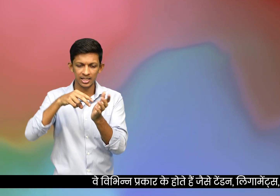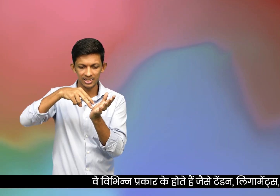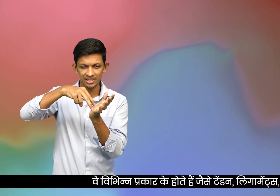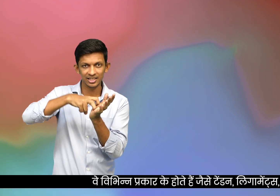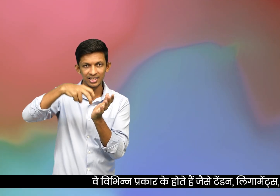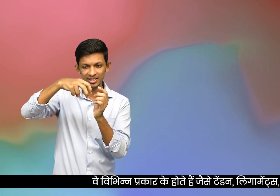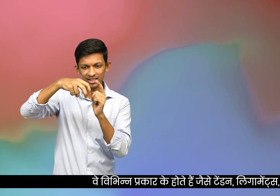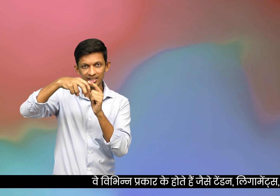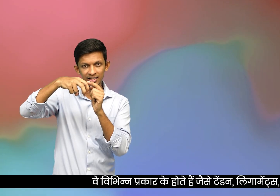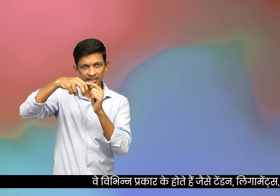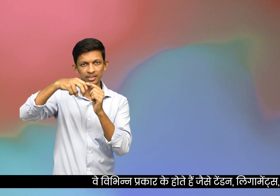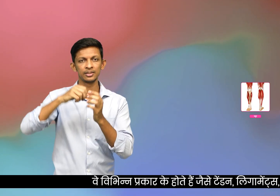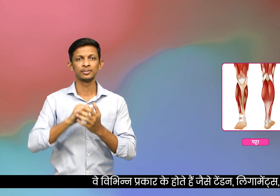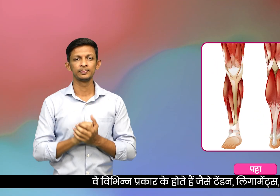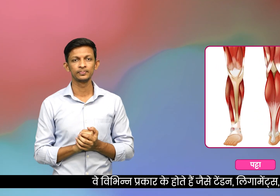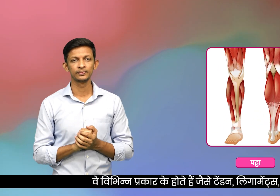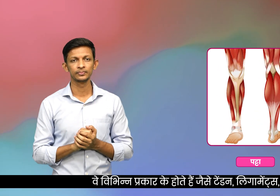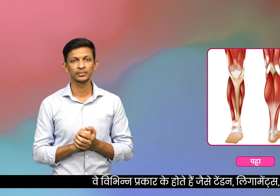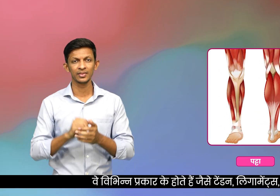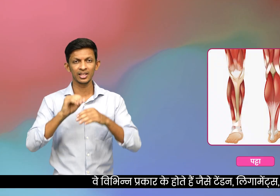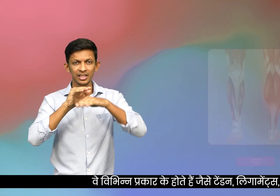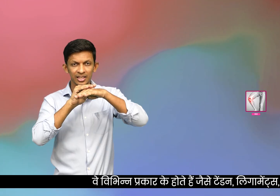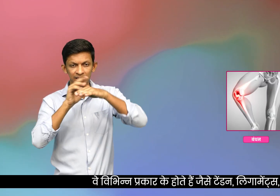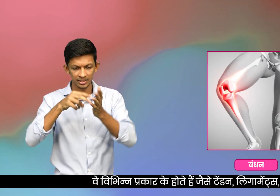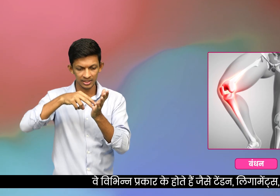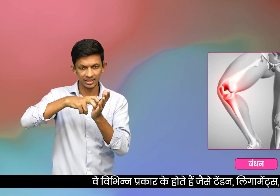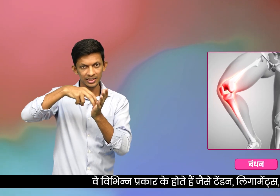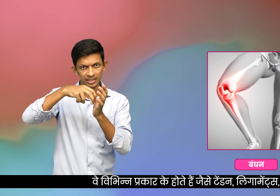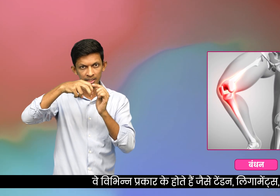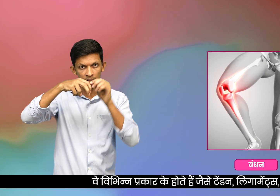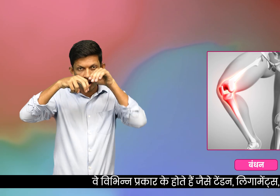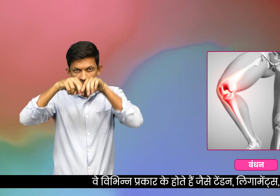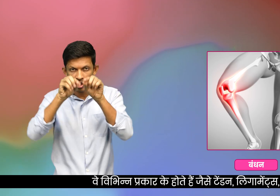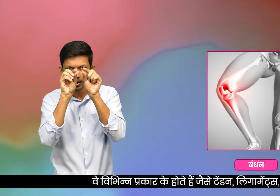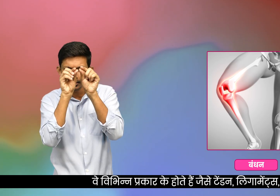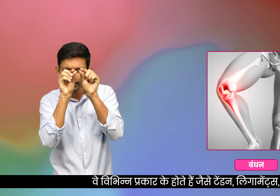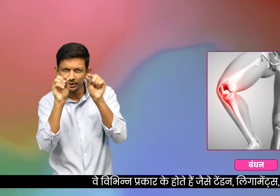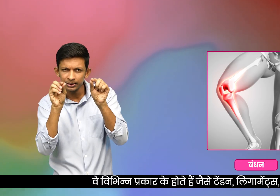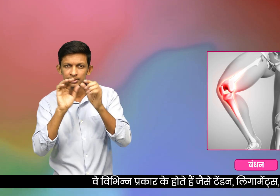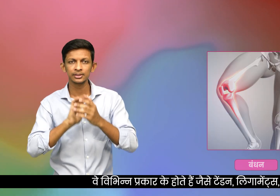वे विभिन्न प्रकार के होते हैं, जैसे टेंडन, लिगामेंट्स,